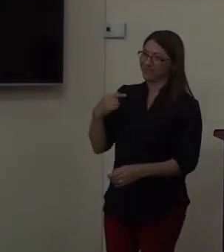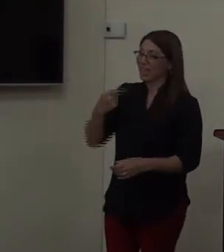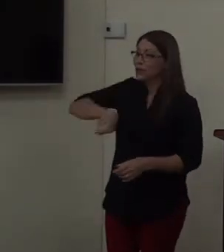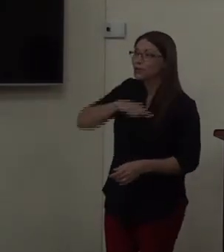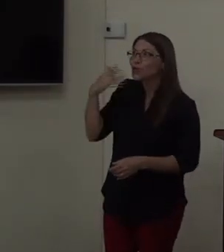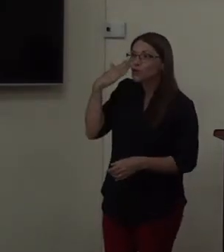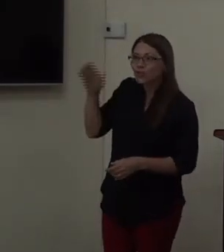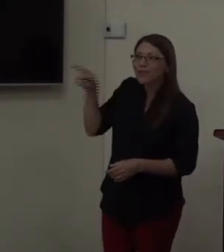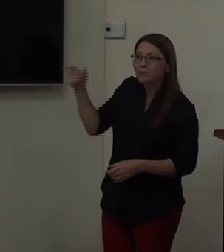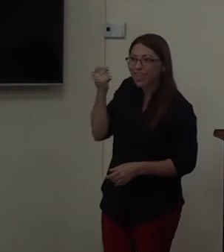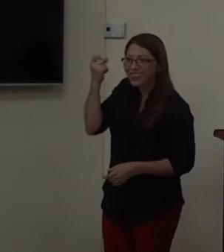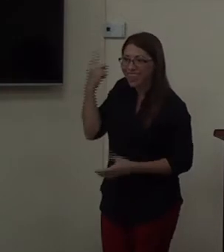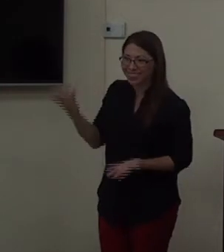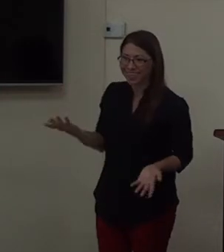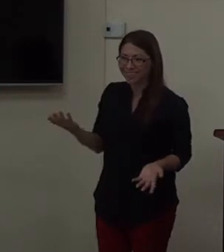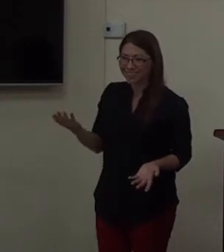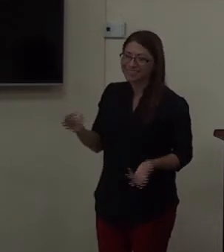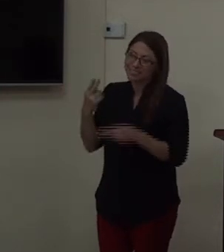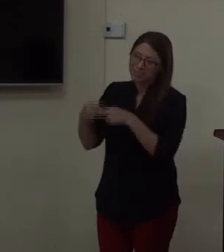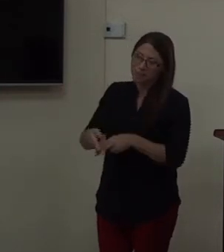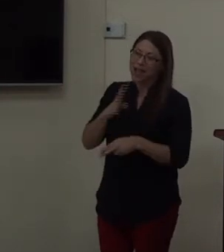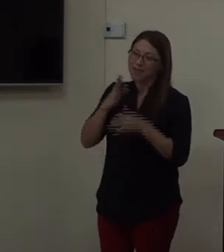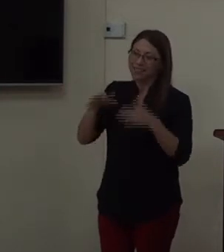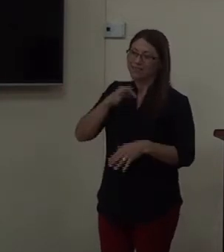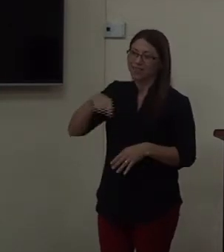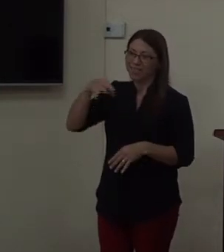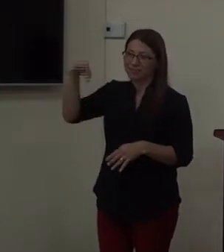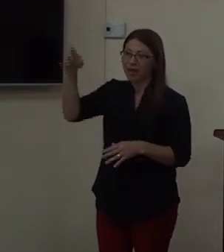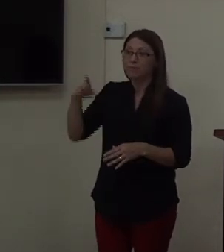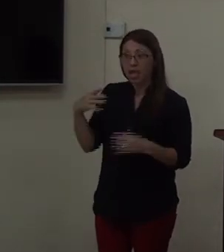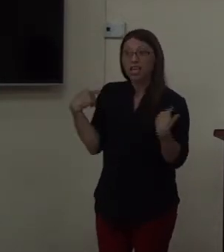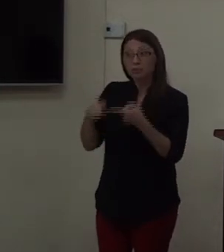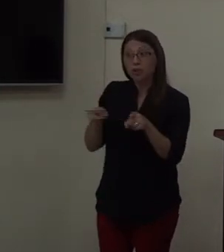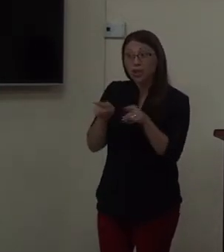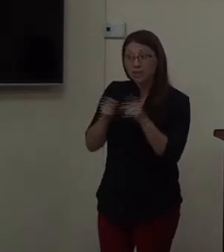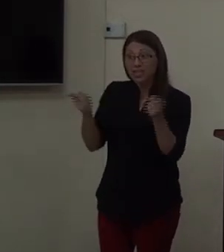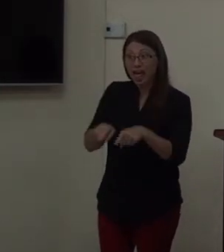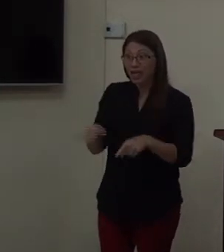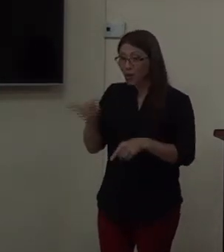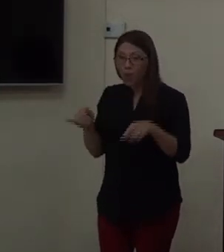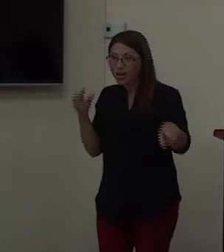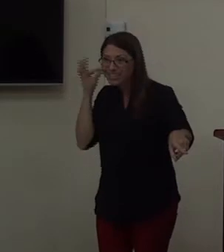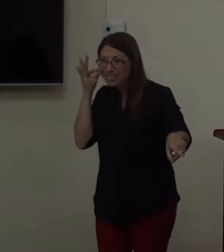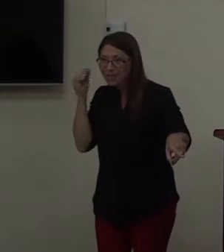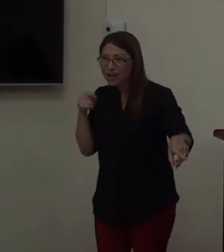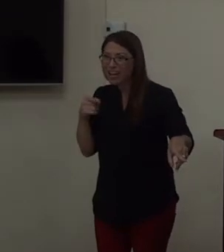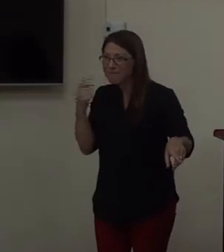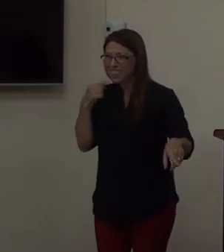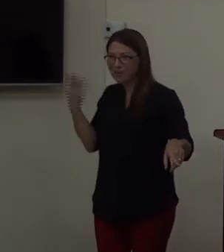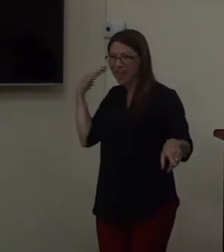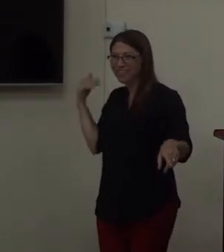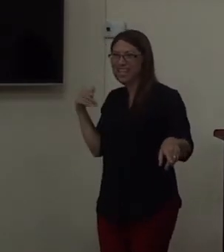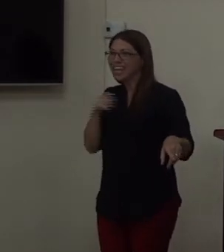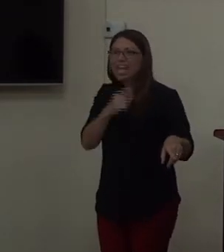sabíamos que entiende. Este es, que se, como les decía, en español se da también, ¿verdad? Como esta señora que entiende español y todo el mundo decía que no habla español,